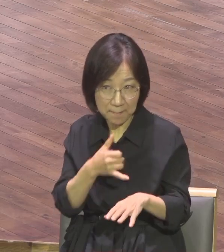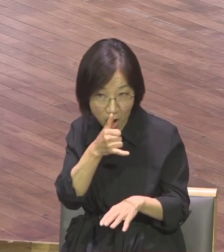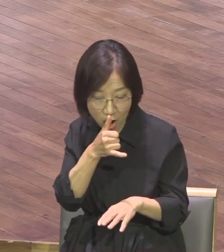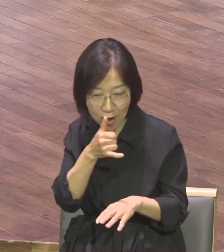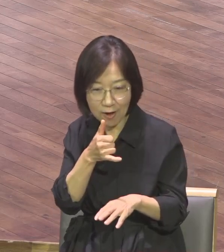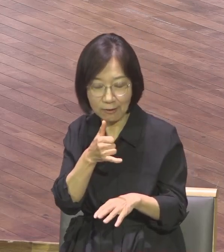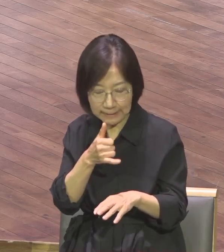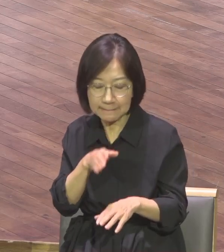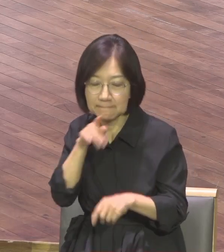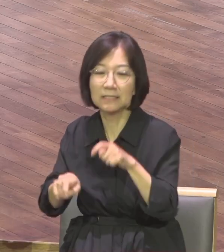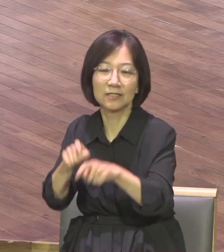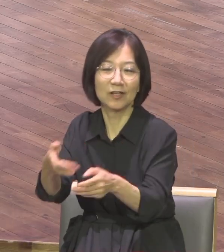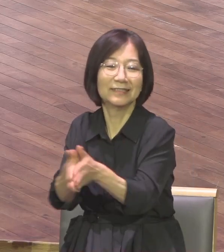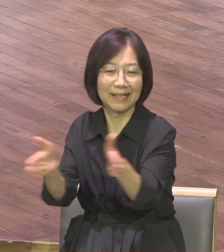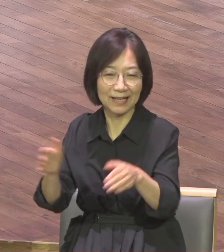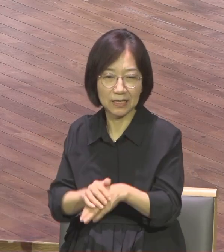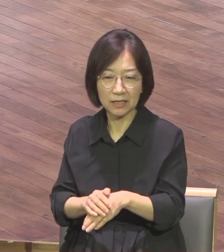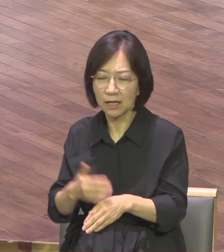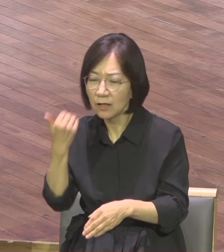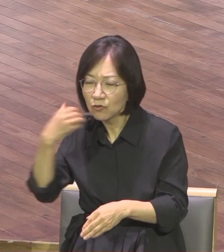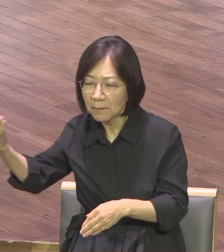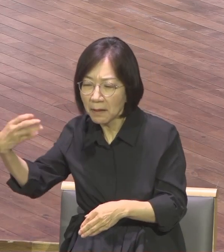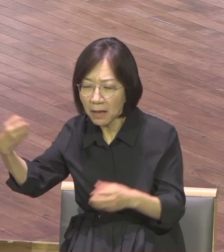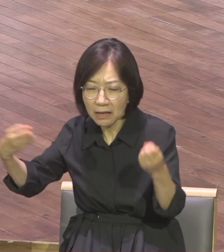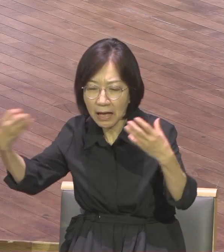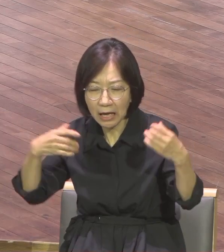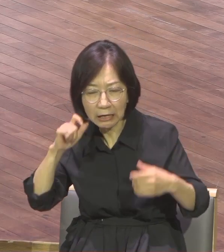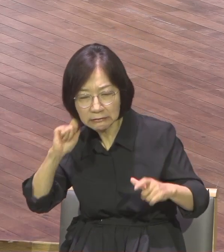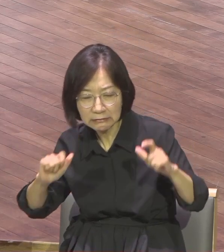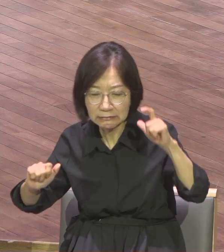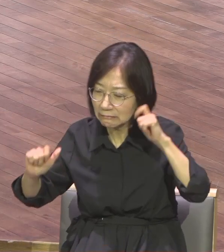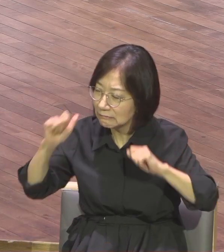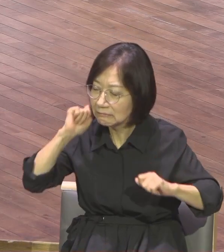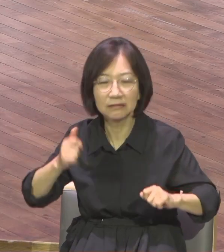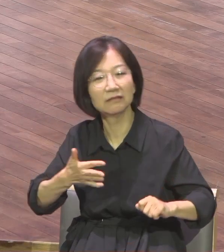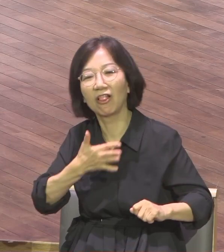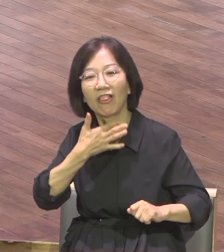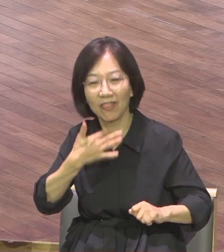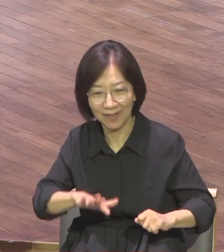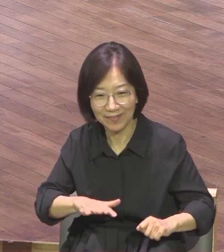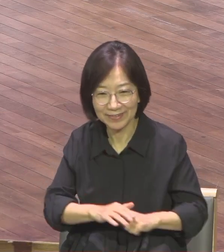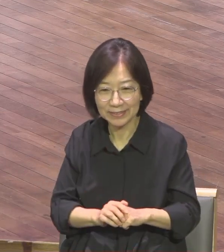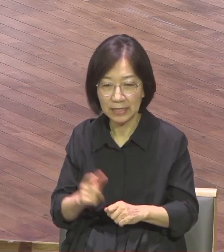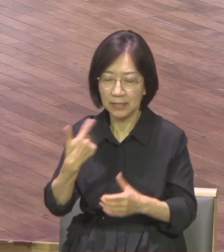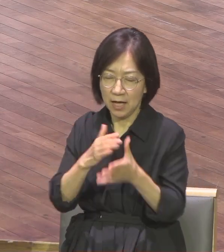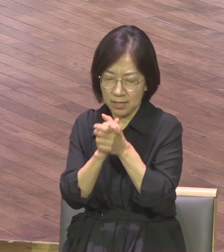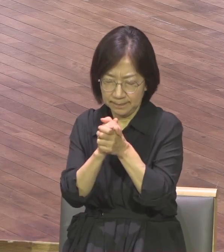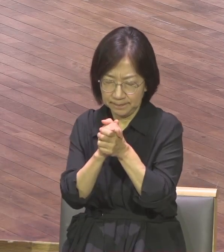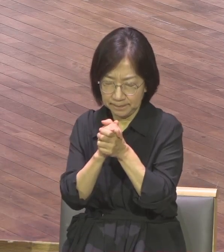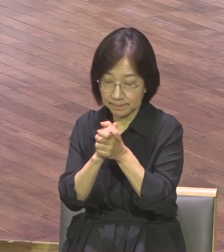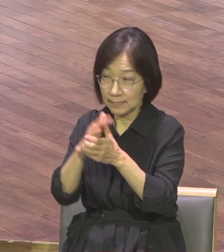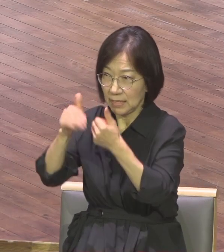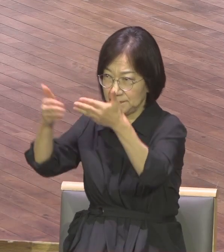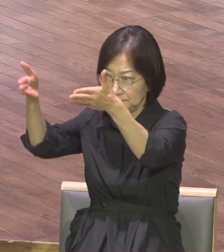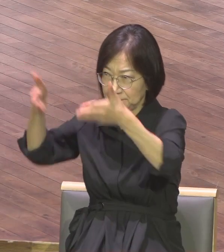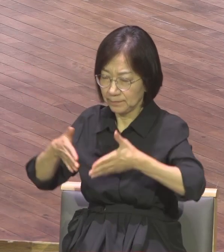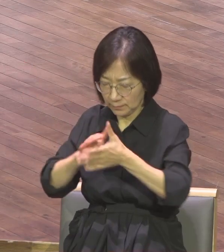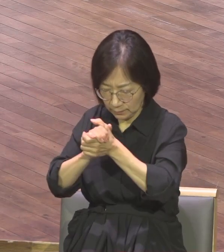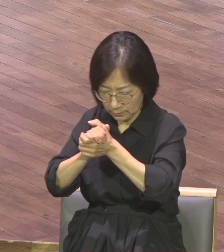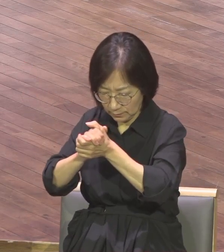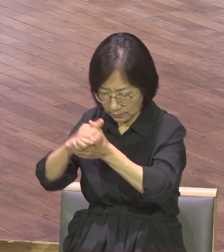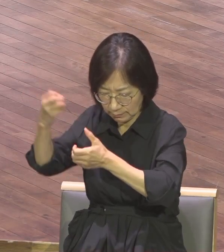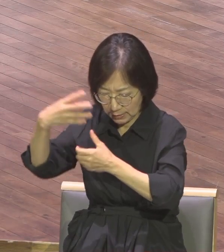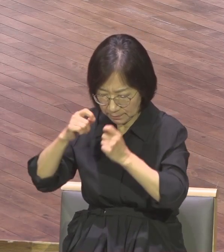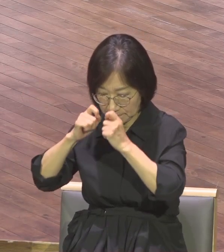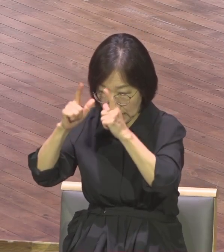한 번도 없어요. 하나님 기도하면 하나님이 말씀하세요. 깨닫게 하세요. 아 그렇구나. 뭐